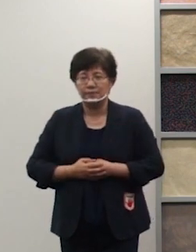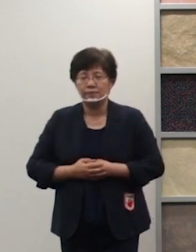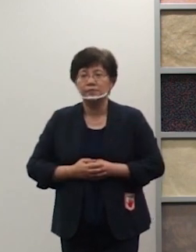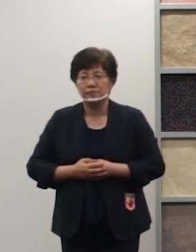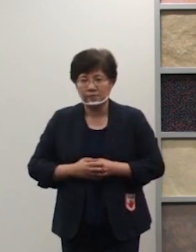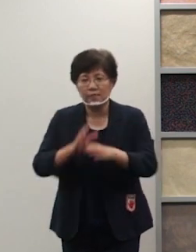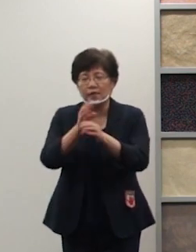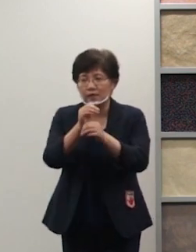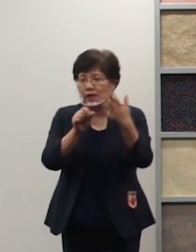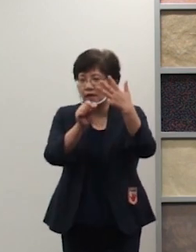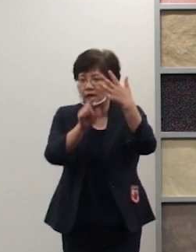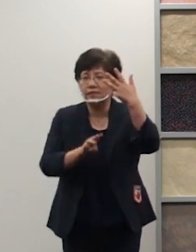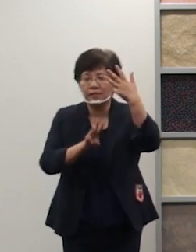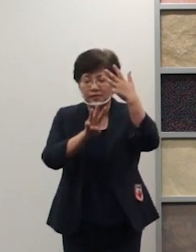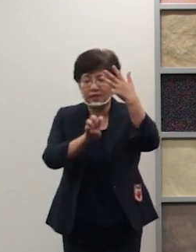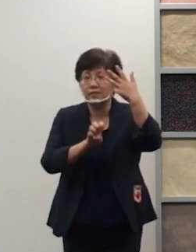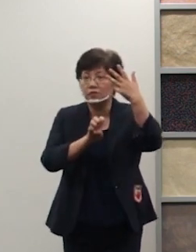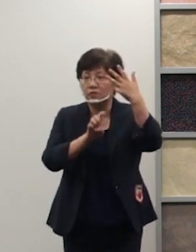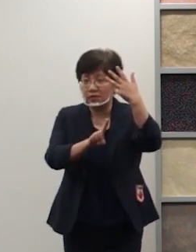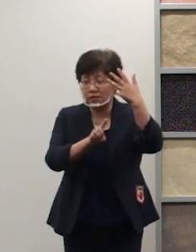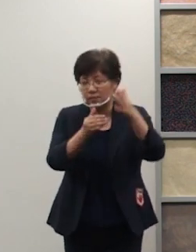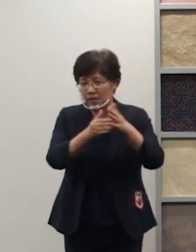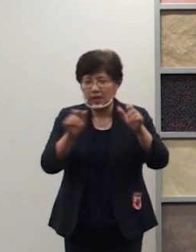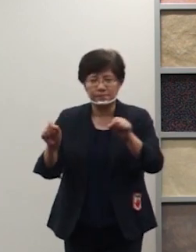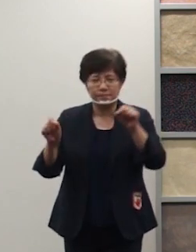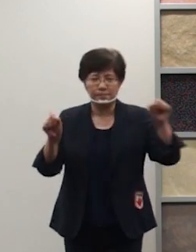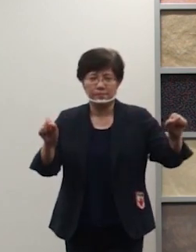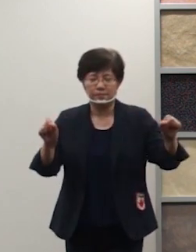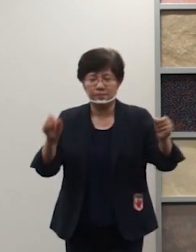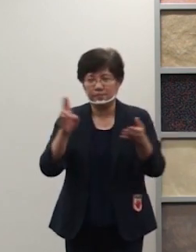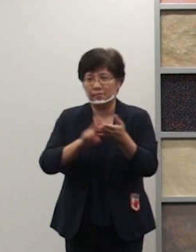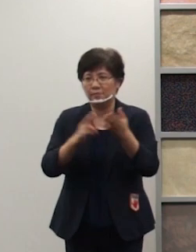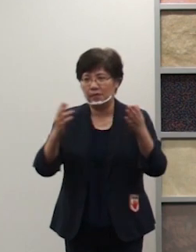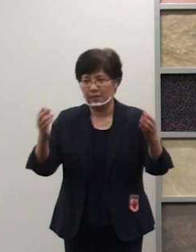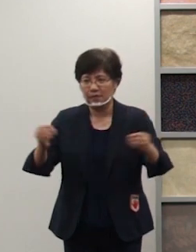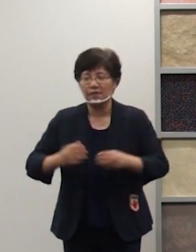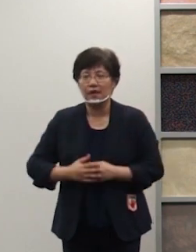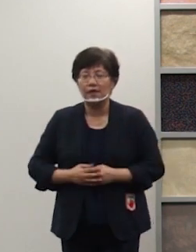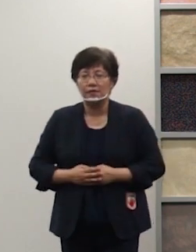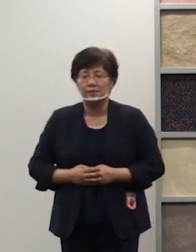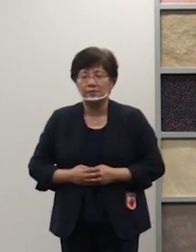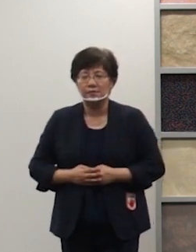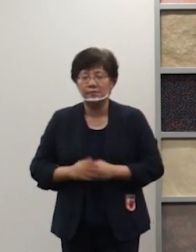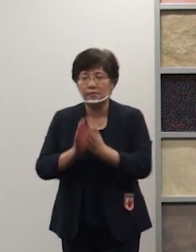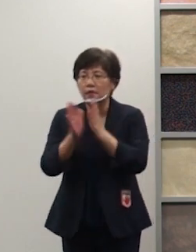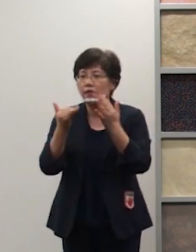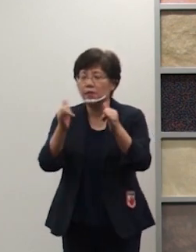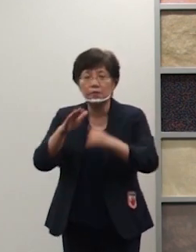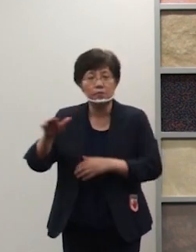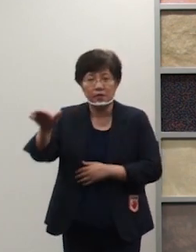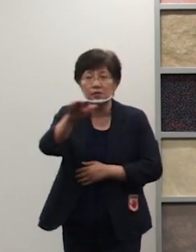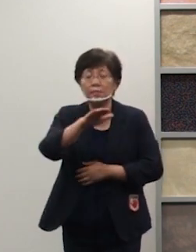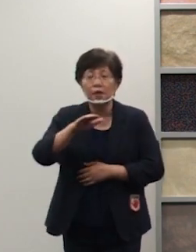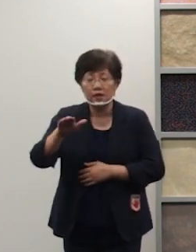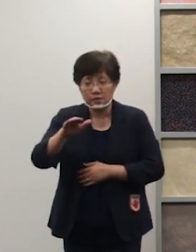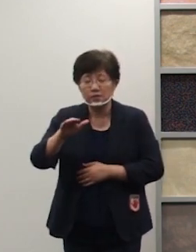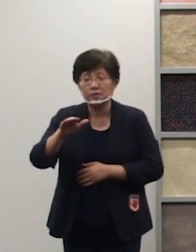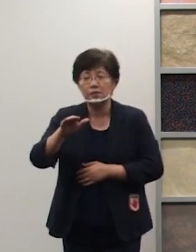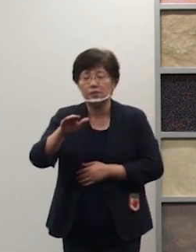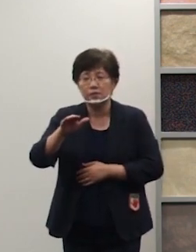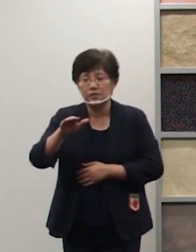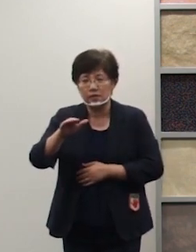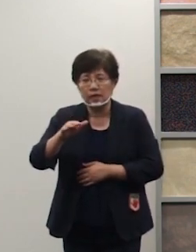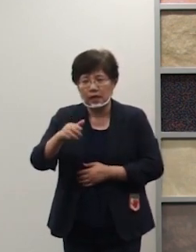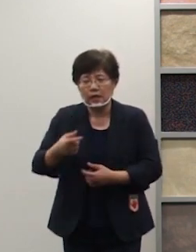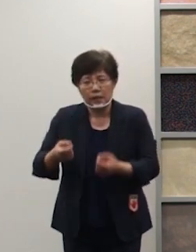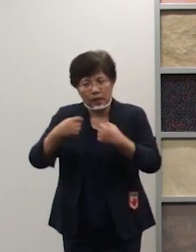期限を8月31日までの延長をさせていただきます。県民の皆様におかれましては、感染リスクの高